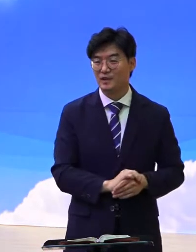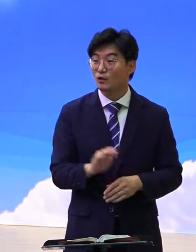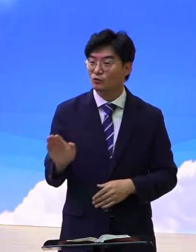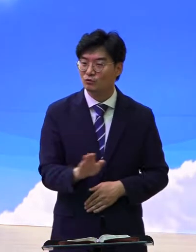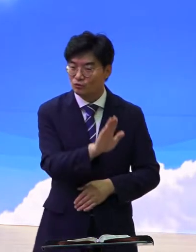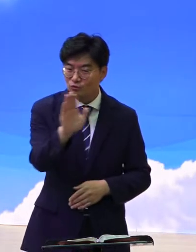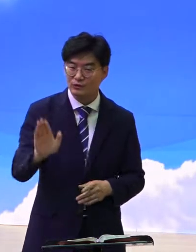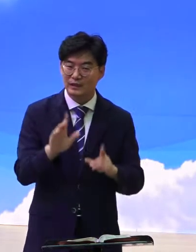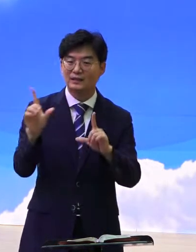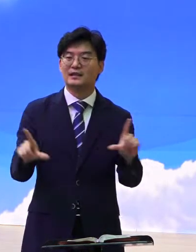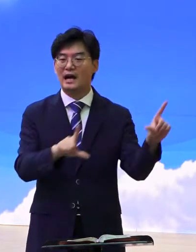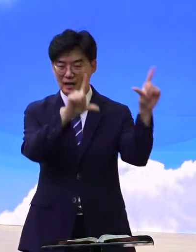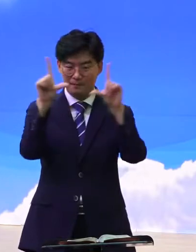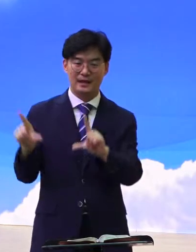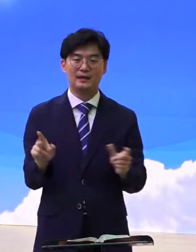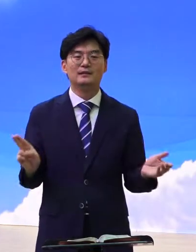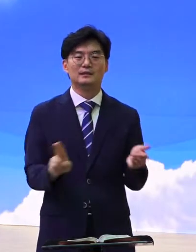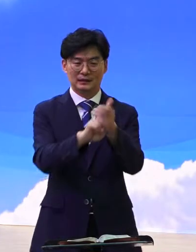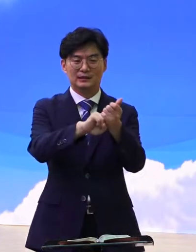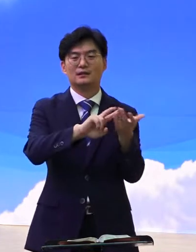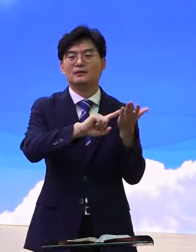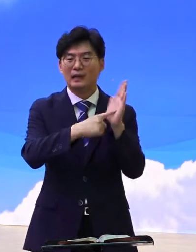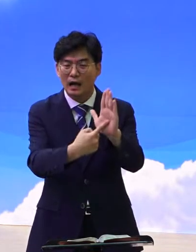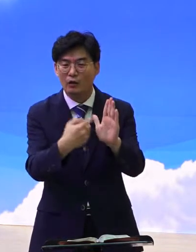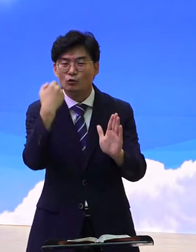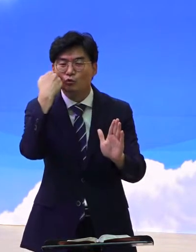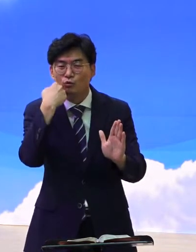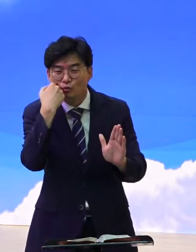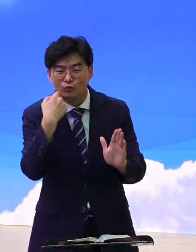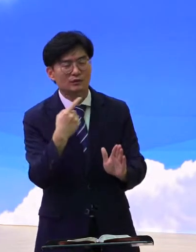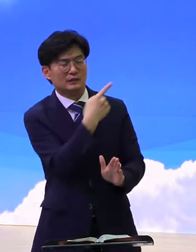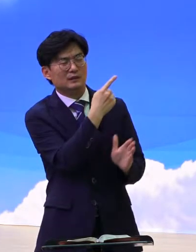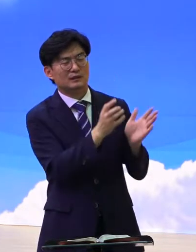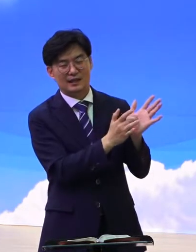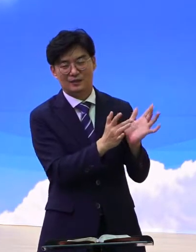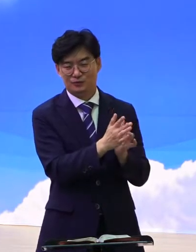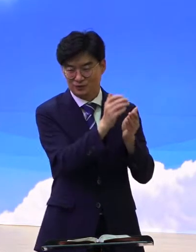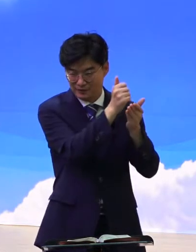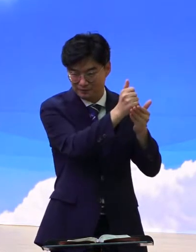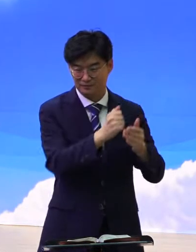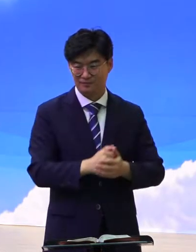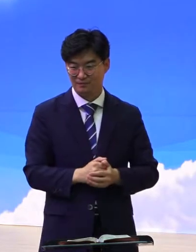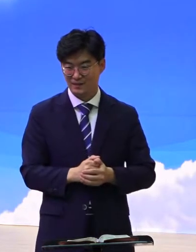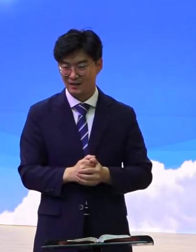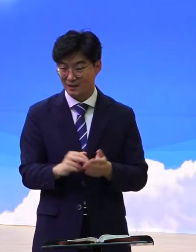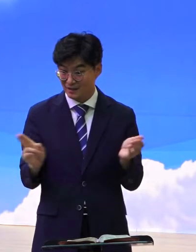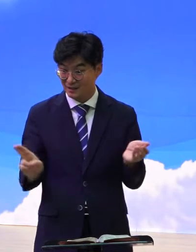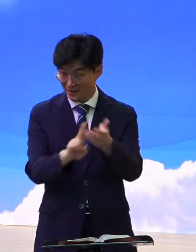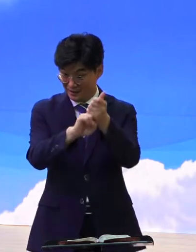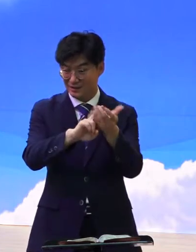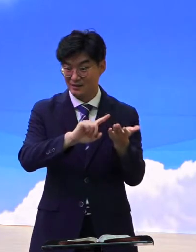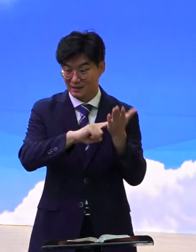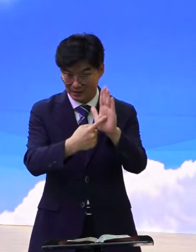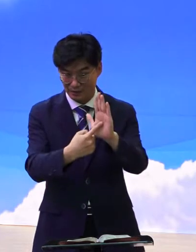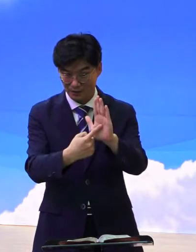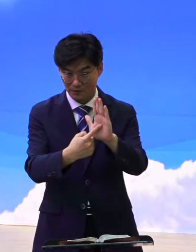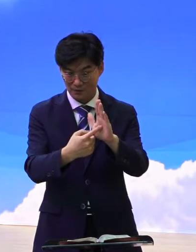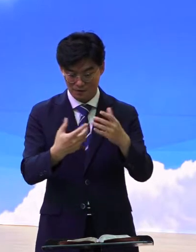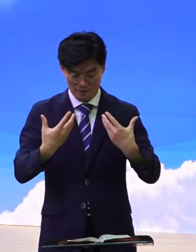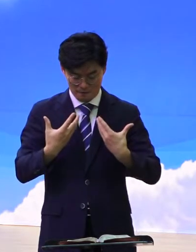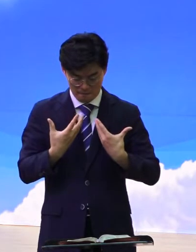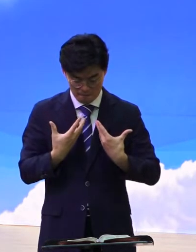주저앉아 있는 우리를 일으켜 세우시고 걷게 하시고 뛰게 하시는 분이십니다. 우리를 온전히 고쳐주시고 우리를